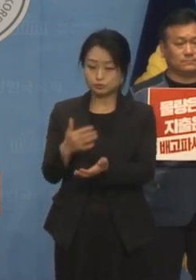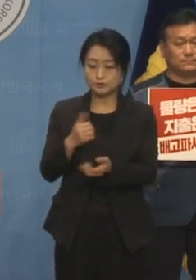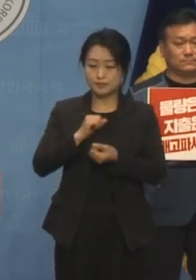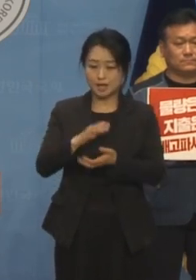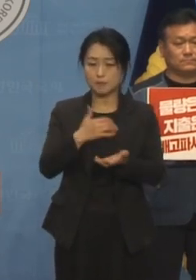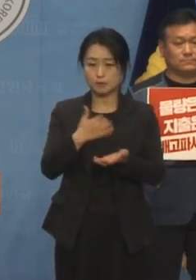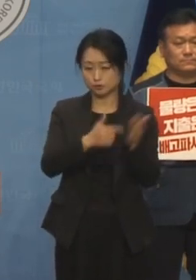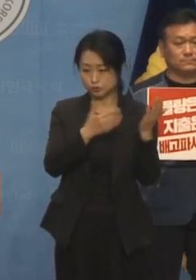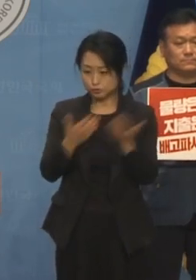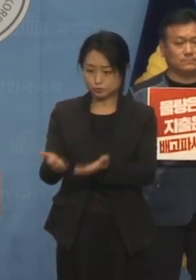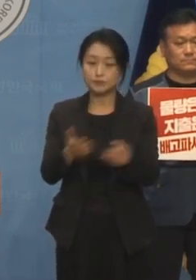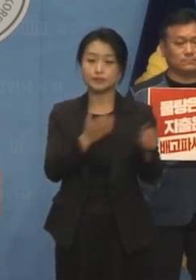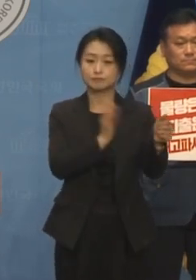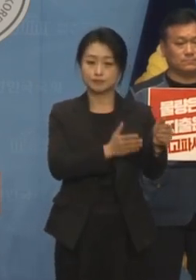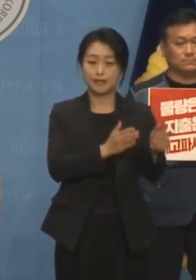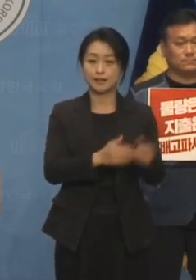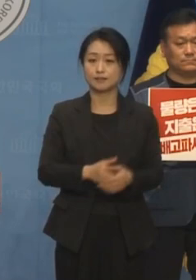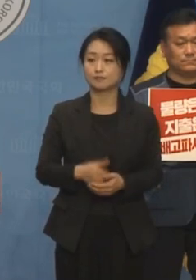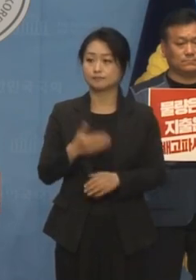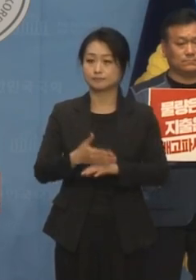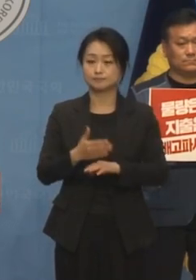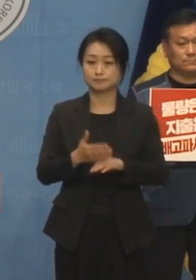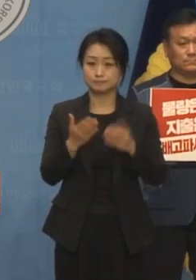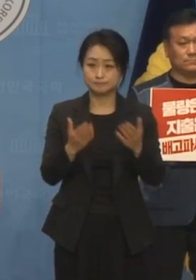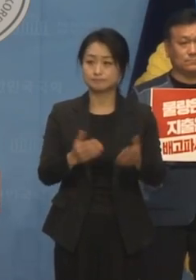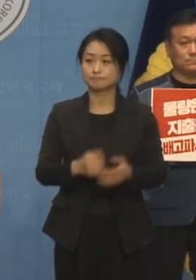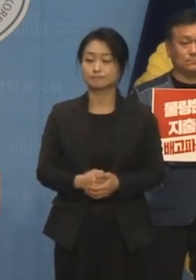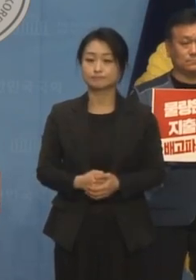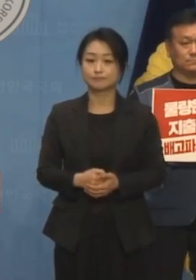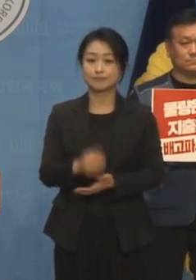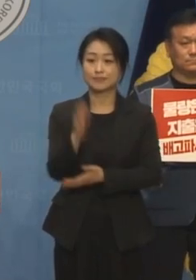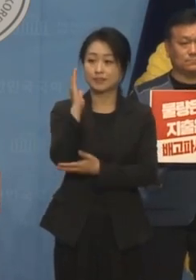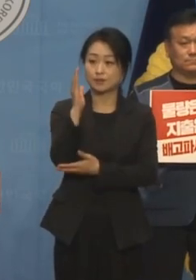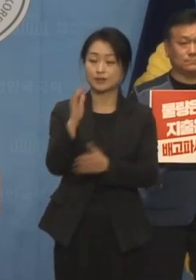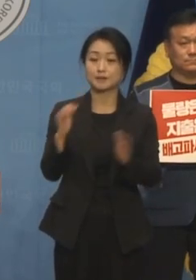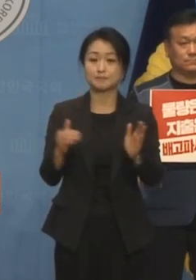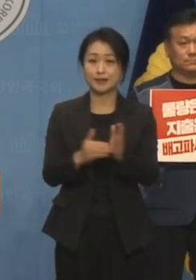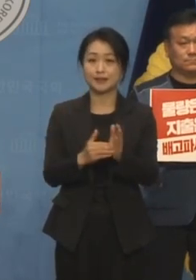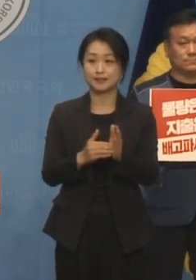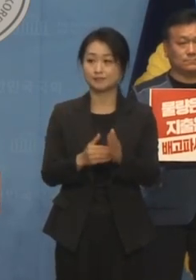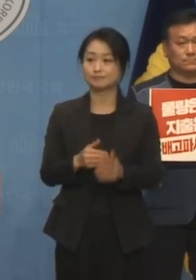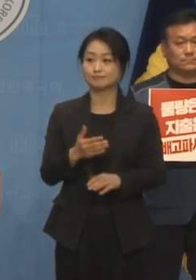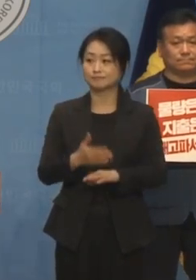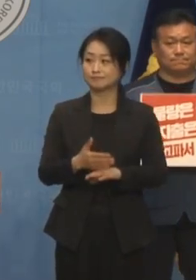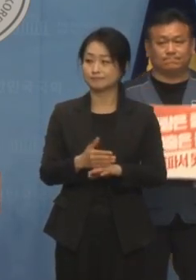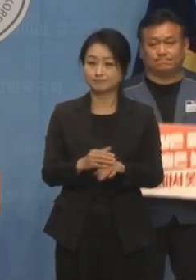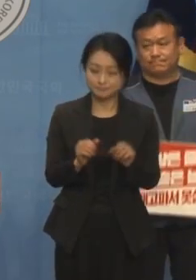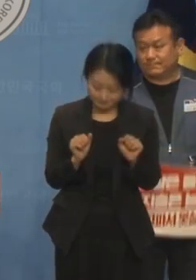적극적으로 해주시기 바랍니다. 감사합니다. 이것으로 기자회견 마치도록 하겠습니다.